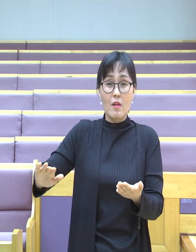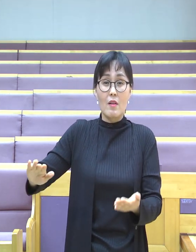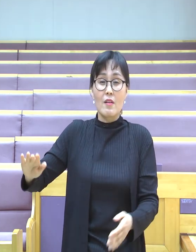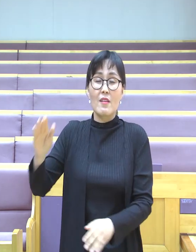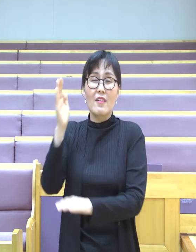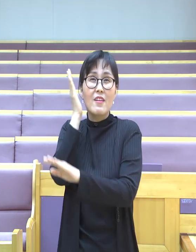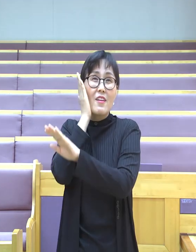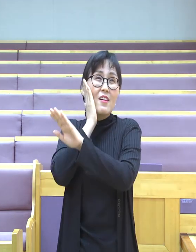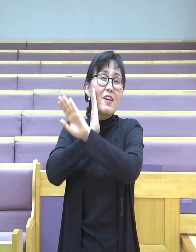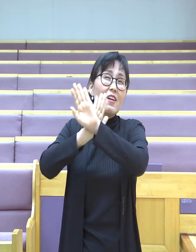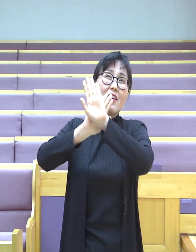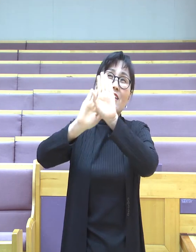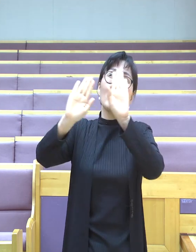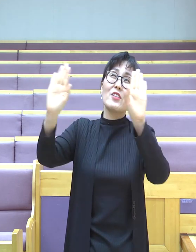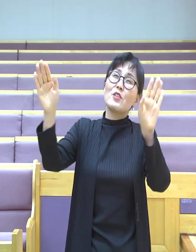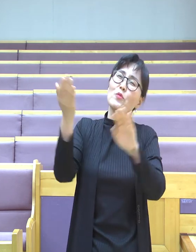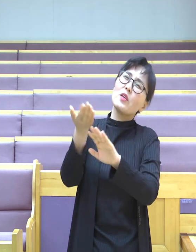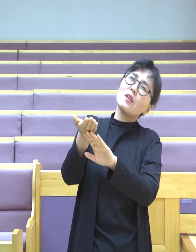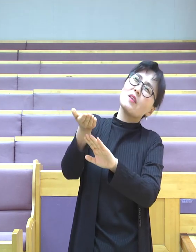평화로다 하늘